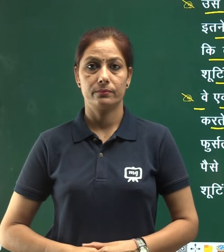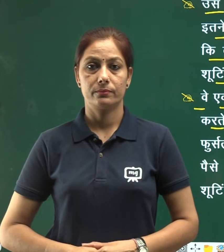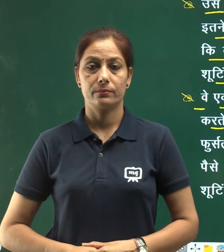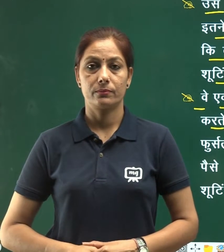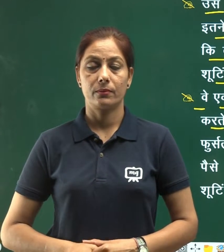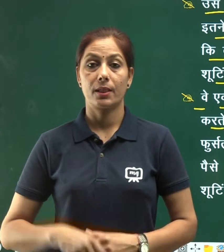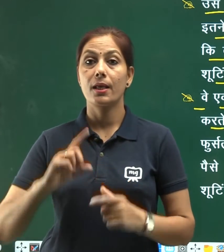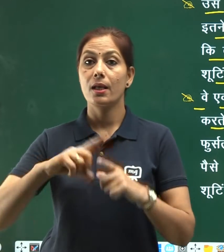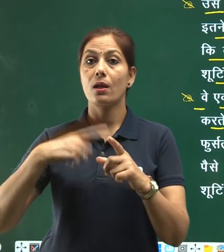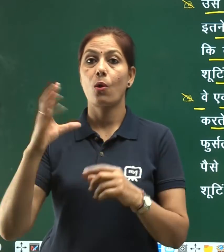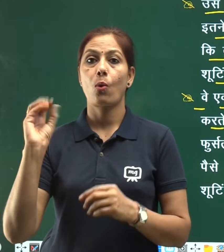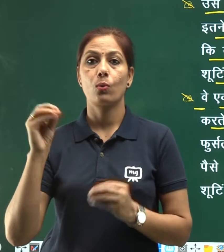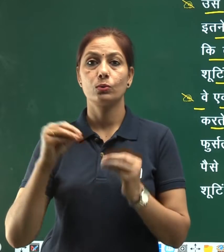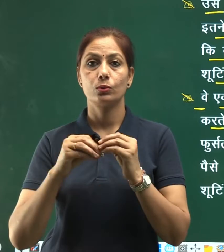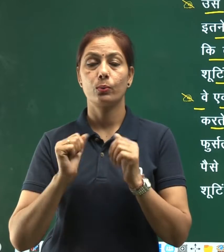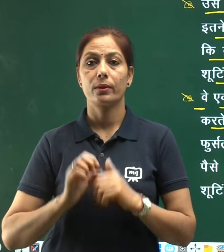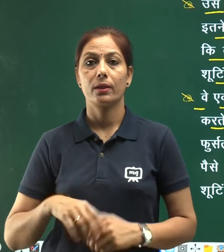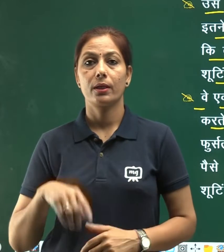नौकरी के काम से